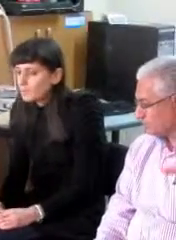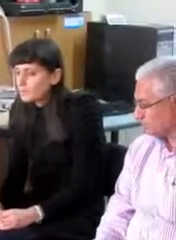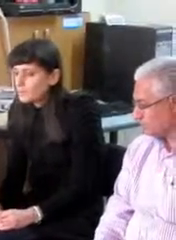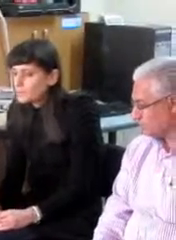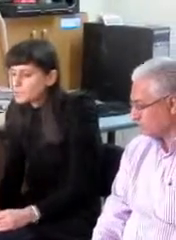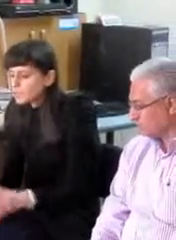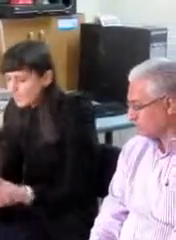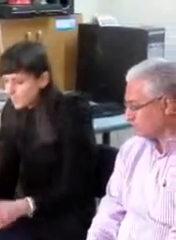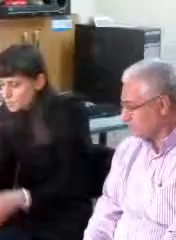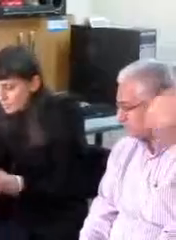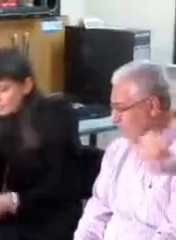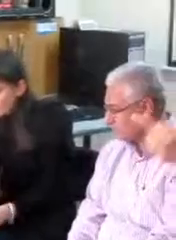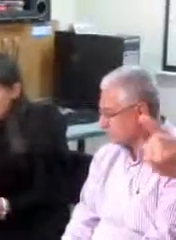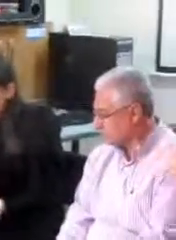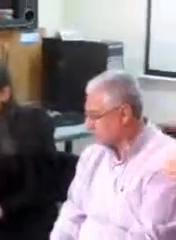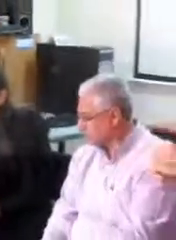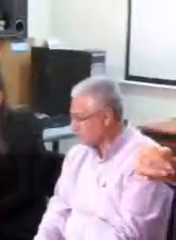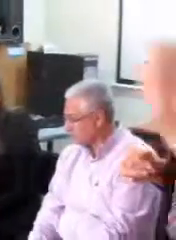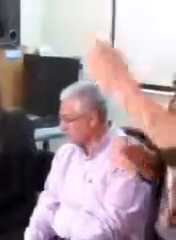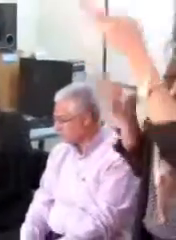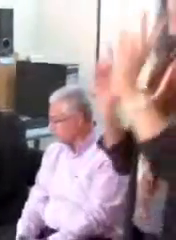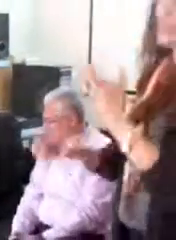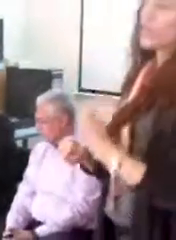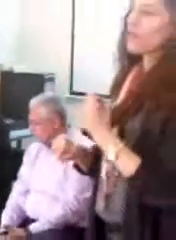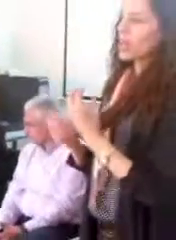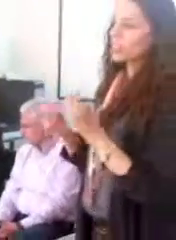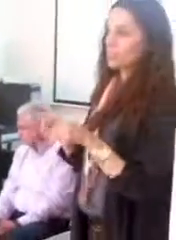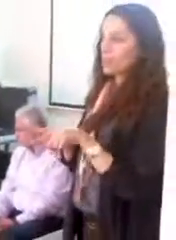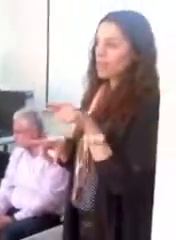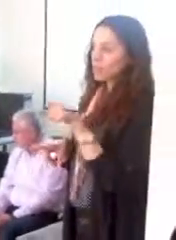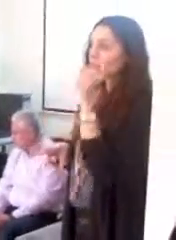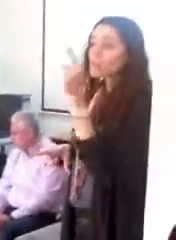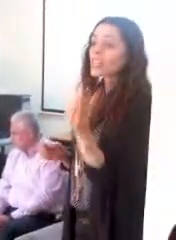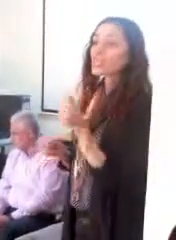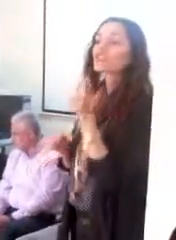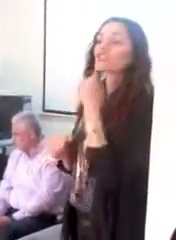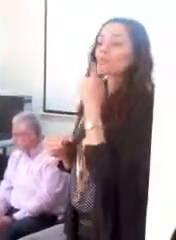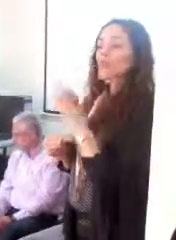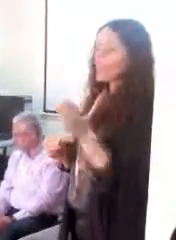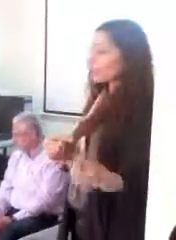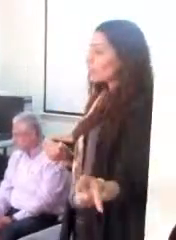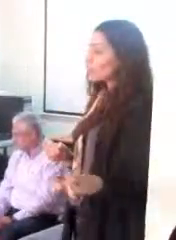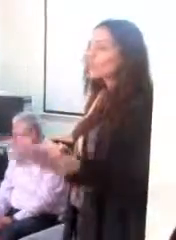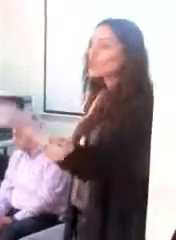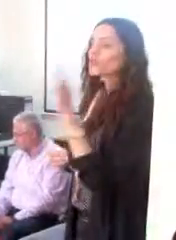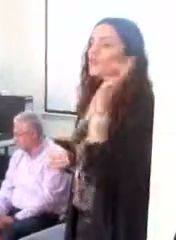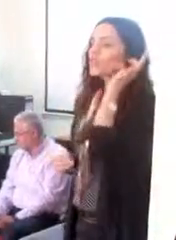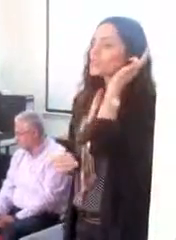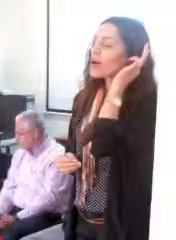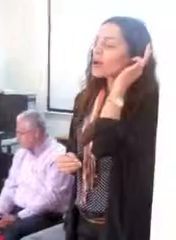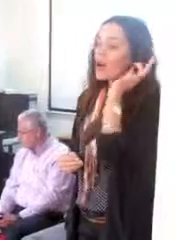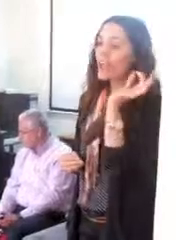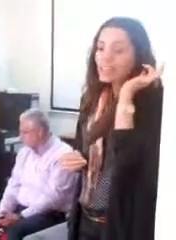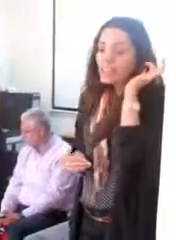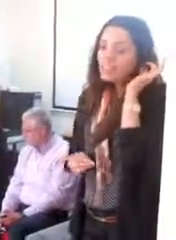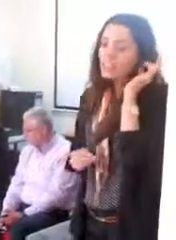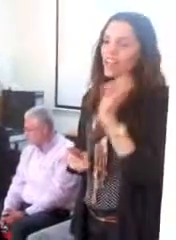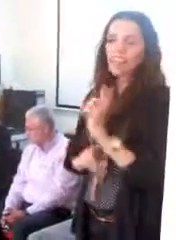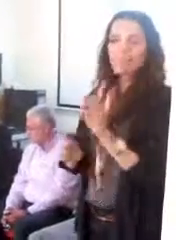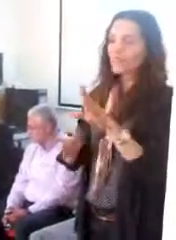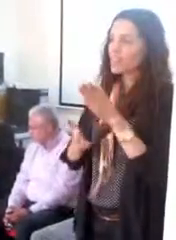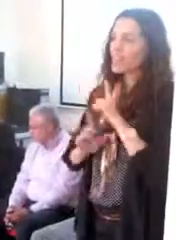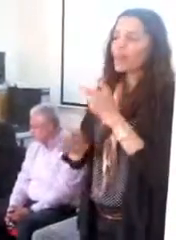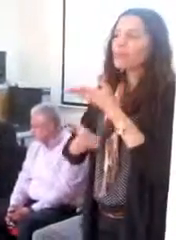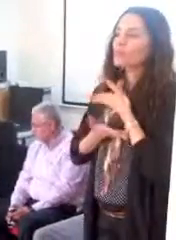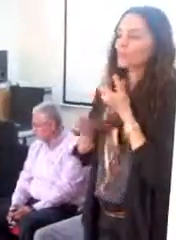يعني اليوم مش كل حدا بيجي عبال يعمل هيك شيء. وكل الشيء بقول انه انتم صبايا نساء اللي انتم بتقبلوش بالاشياء